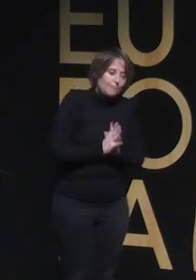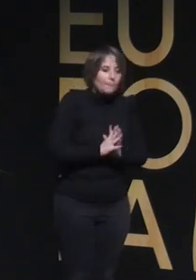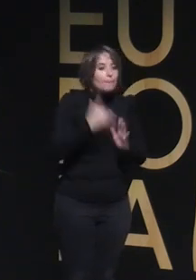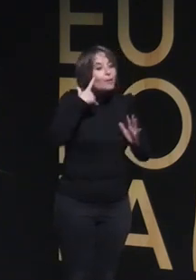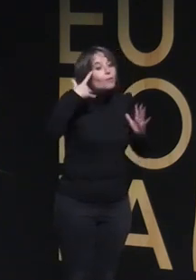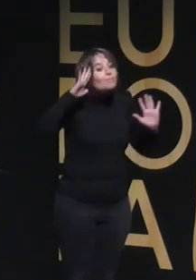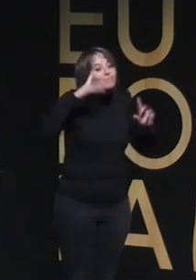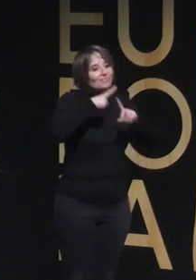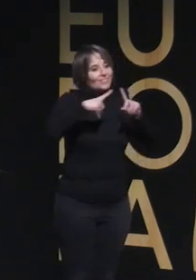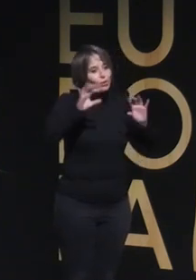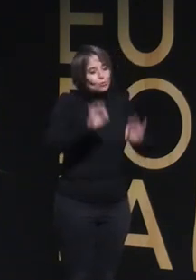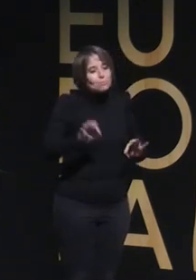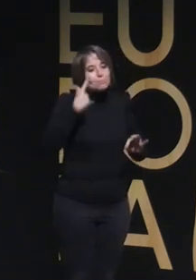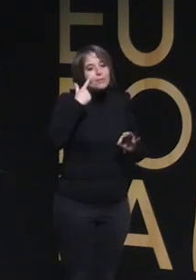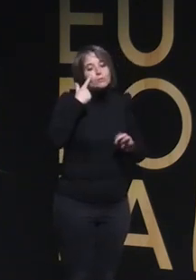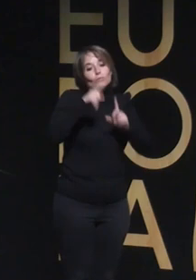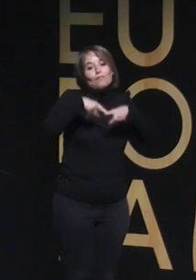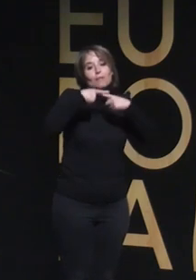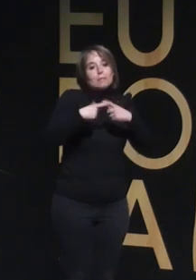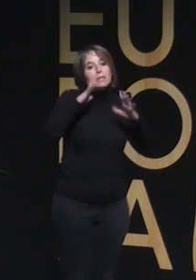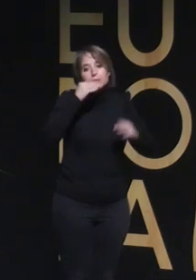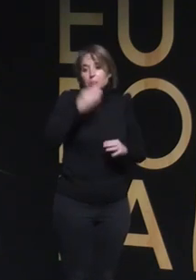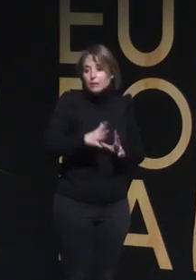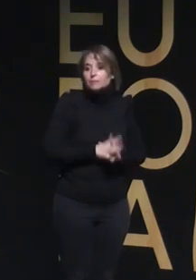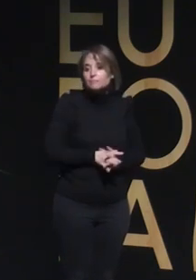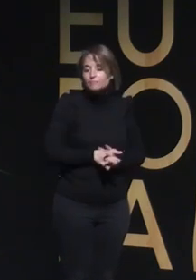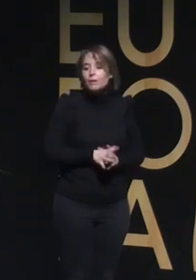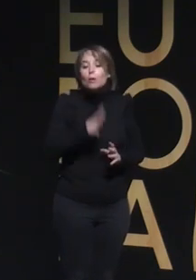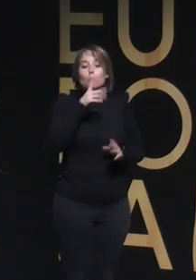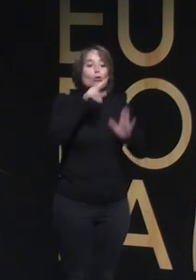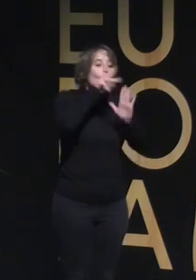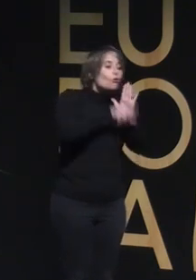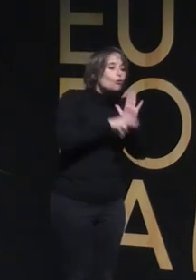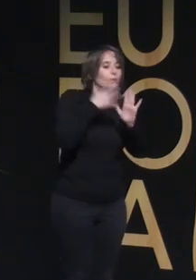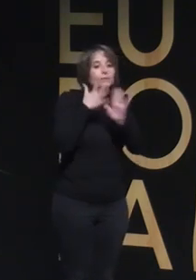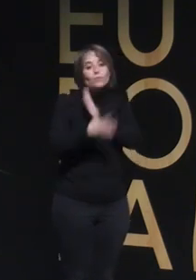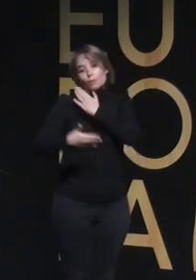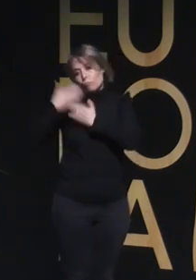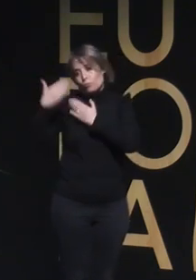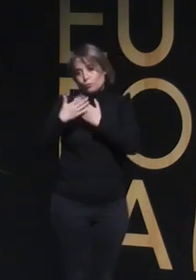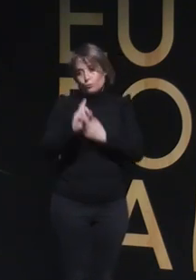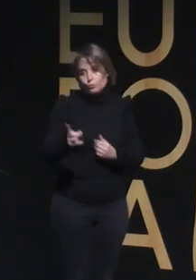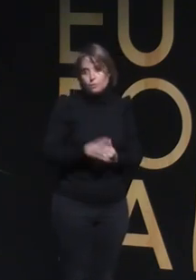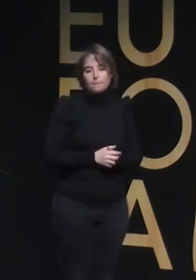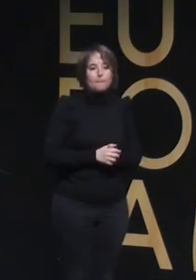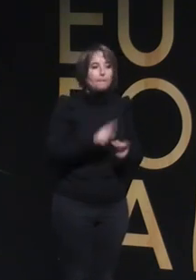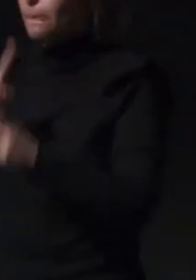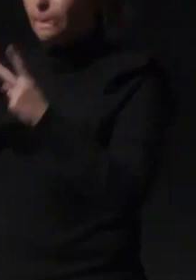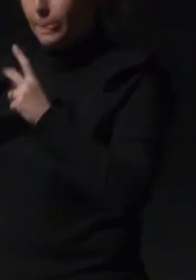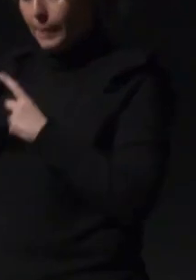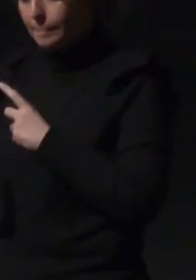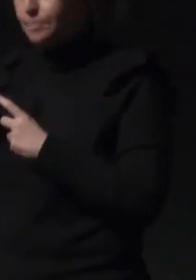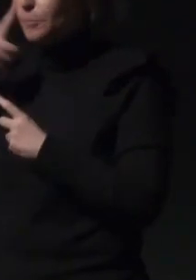anormal, en este caso una familia anormal, y no me parece mal, porque la norma no siempre tiene que ser lo bueno. Uh-huh. Otra, los